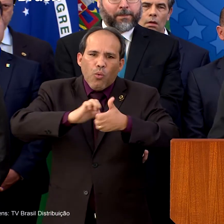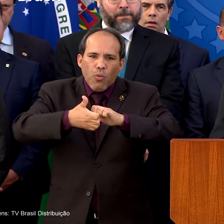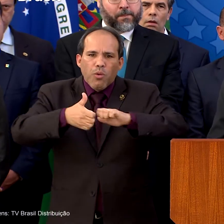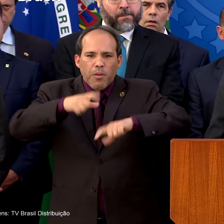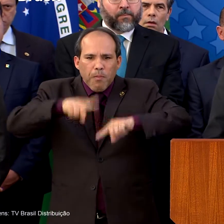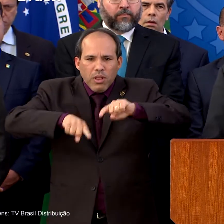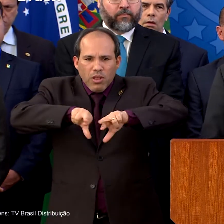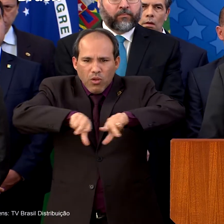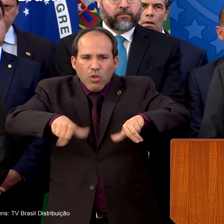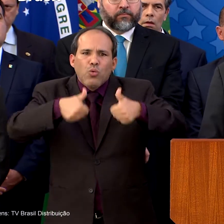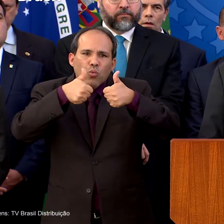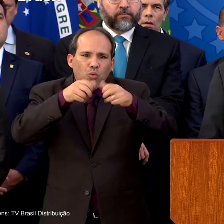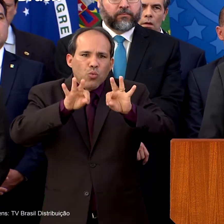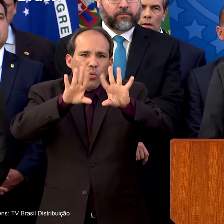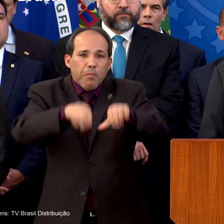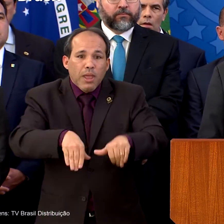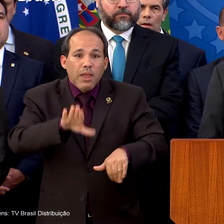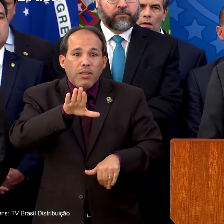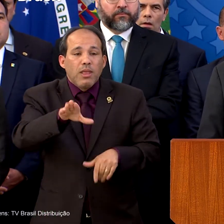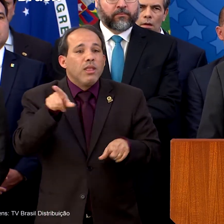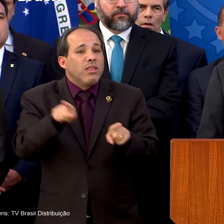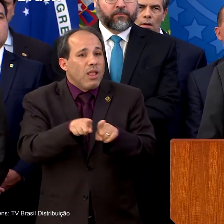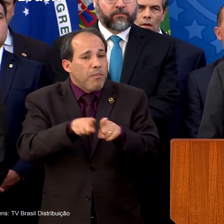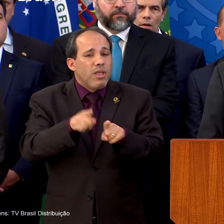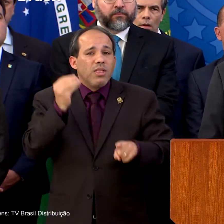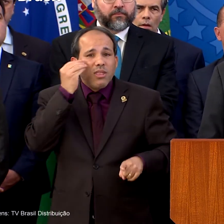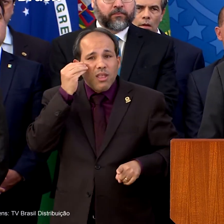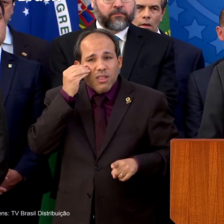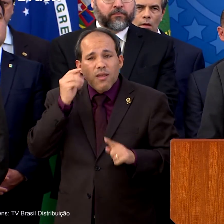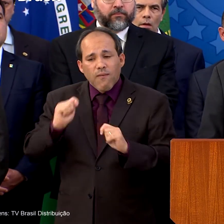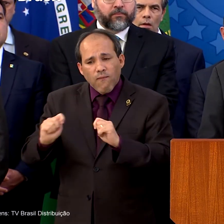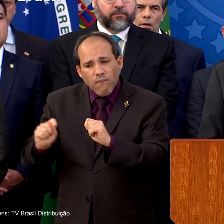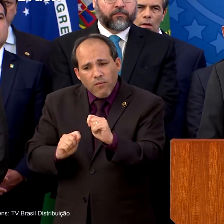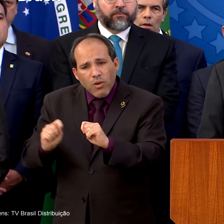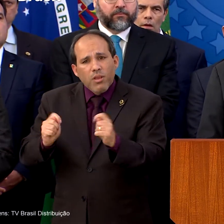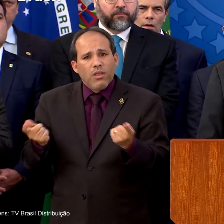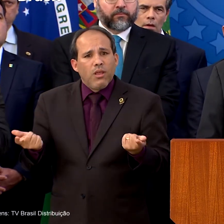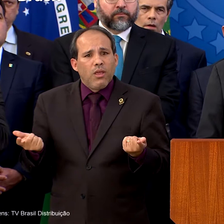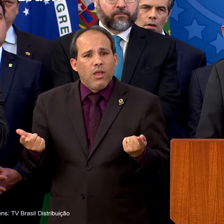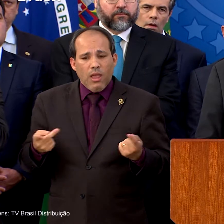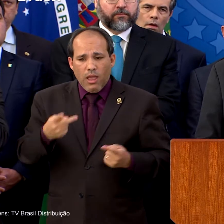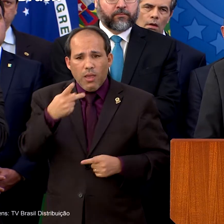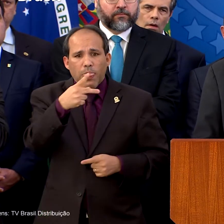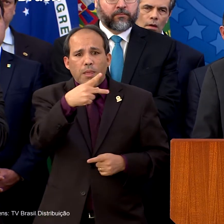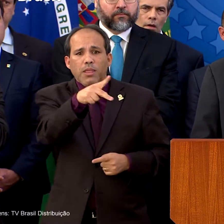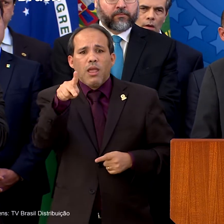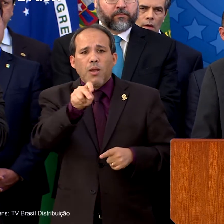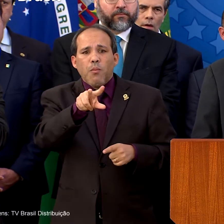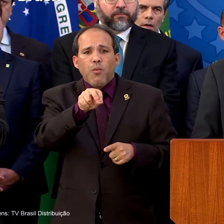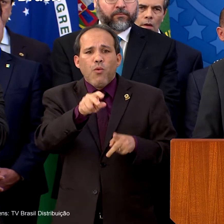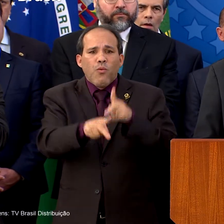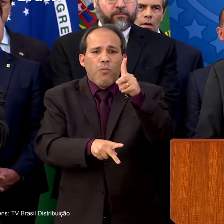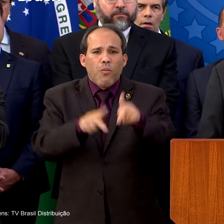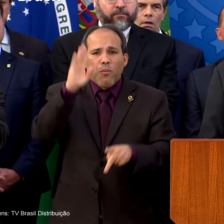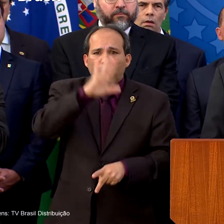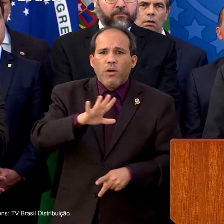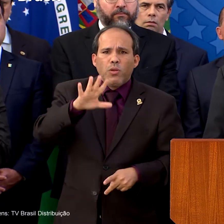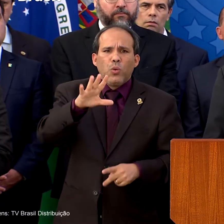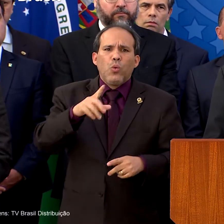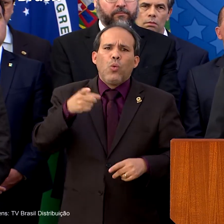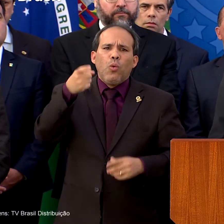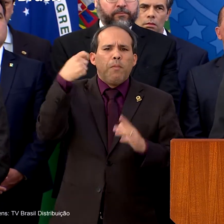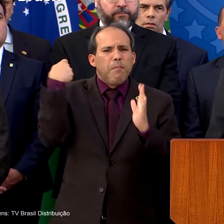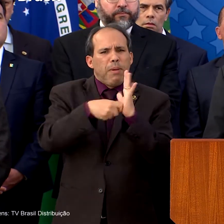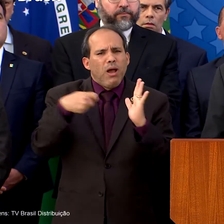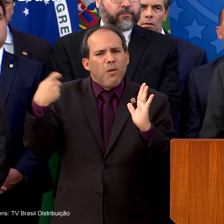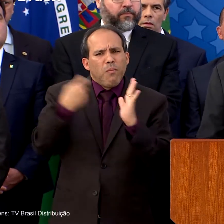evitar onerar o nosso já sofrido povo brasileiro apesar da carga de